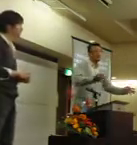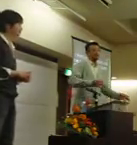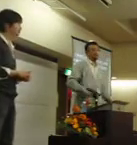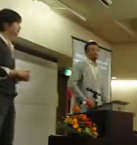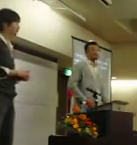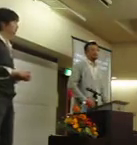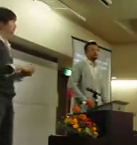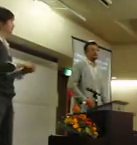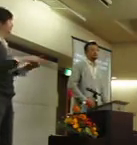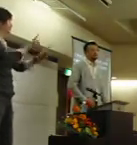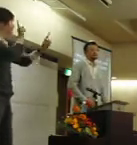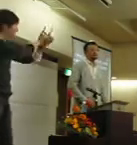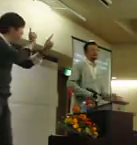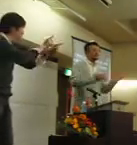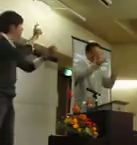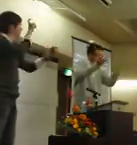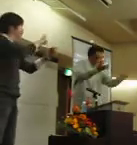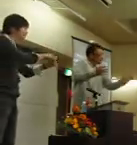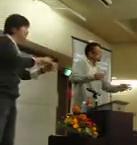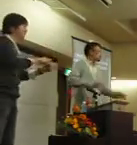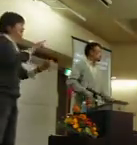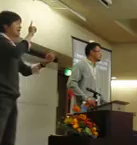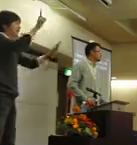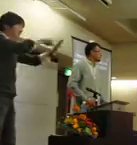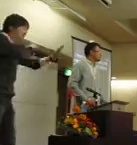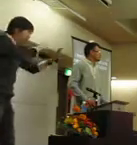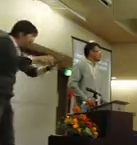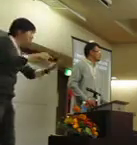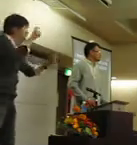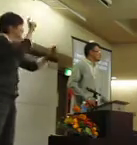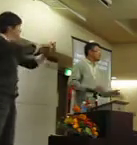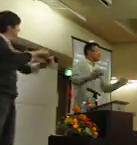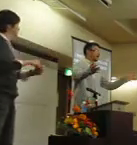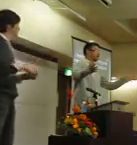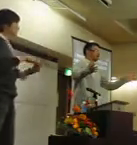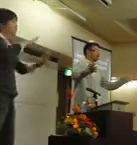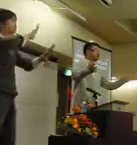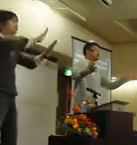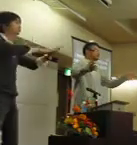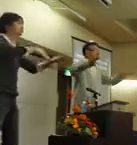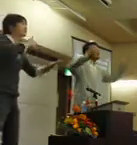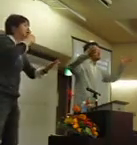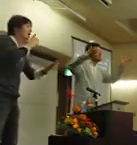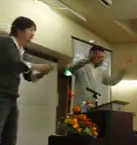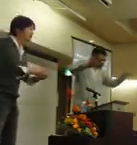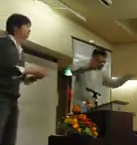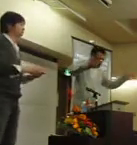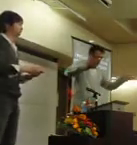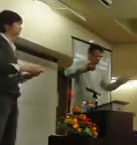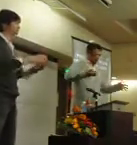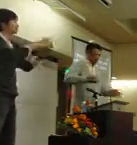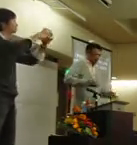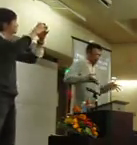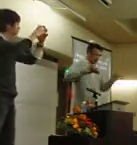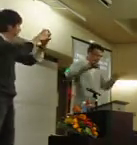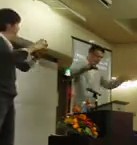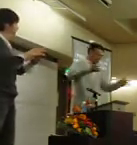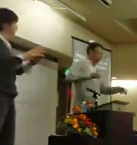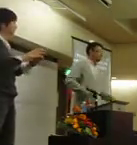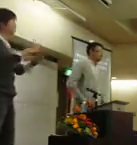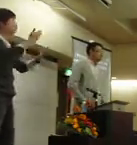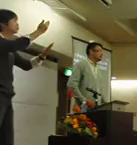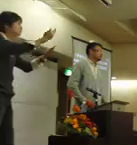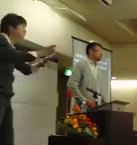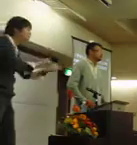遂行するために、それを成し遂げるために、悔い改める身を残